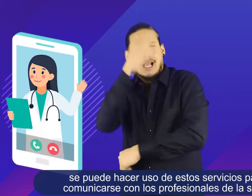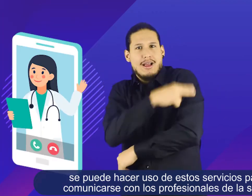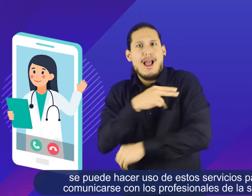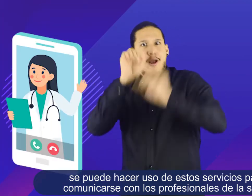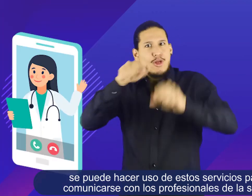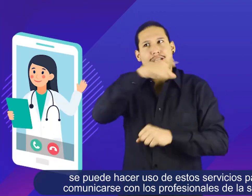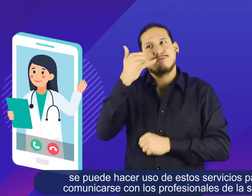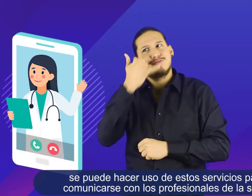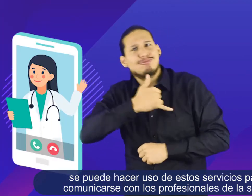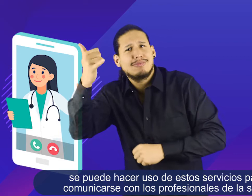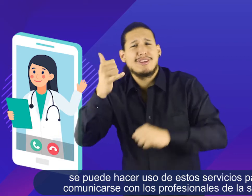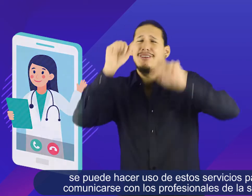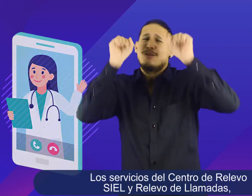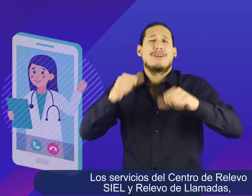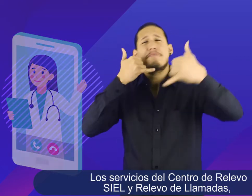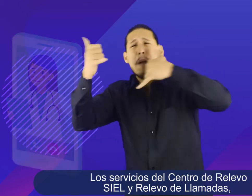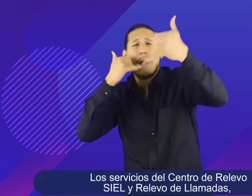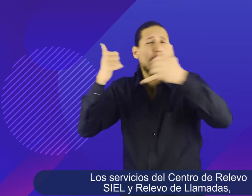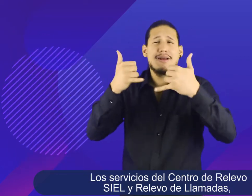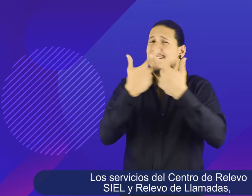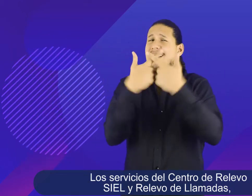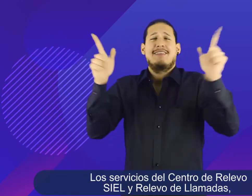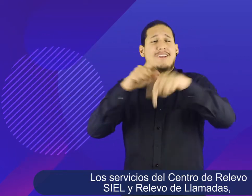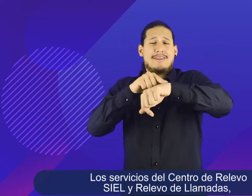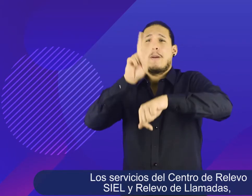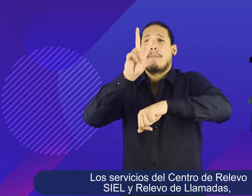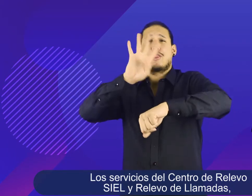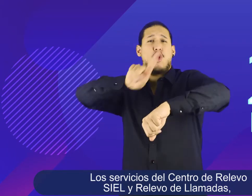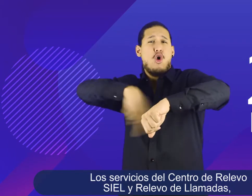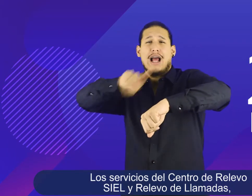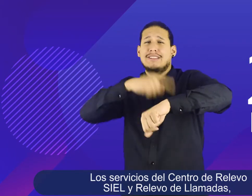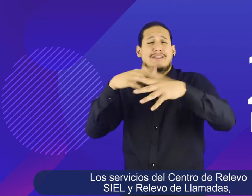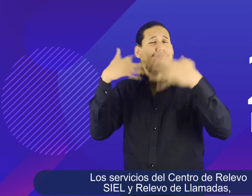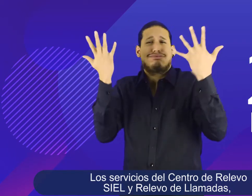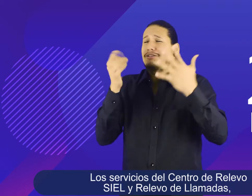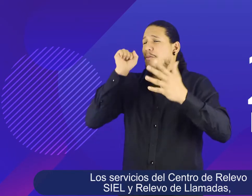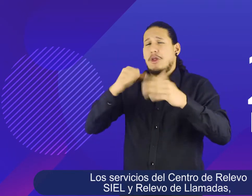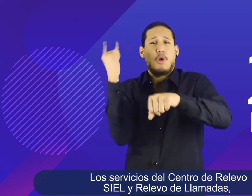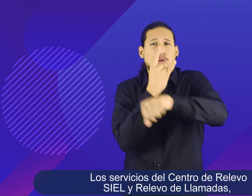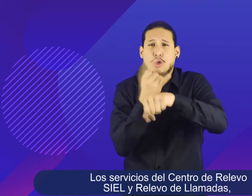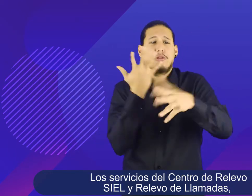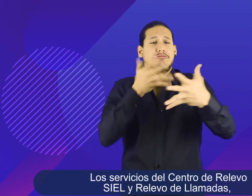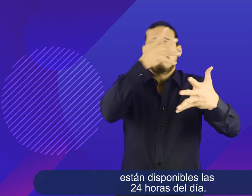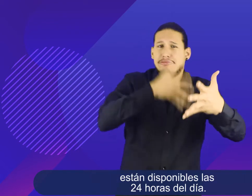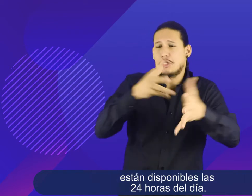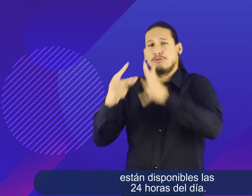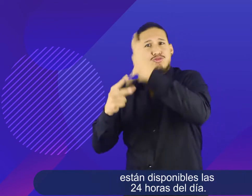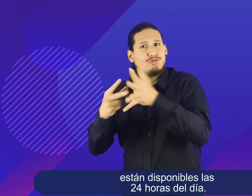con los profesionales de la salud. Los servicios del centro de relevo, CIEL y relevo de llamadas están disponibles las